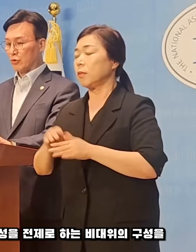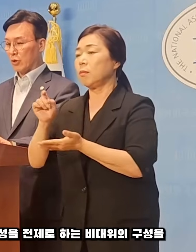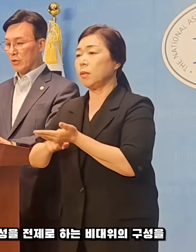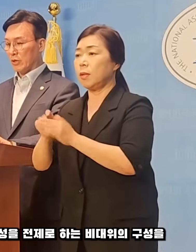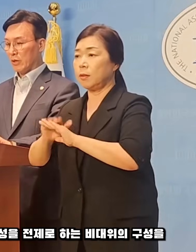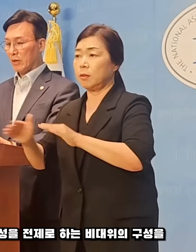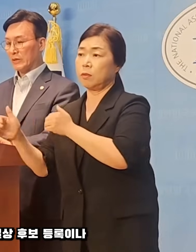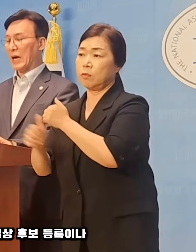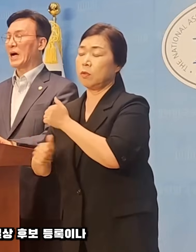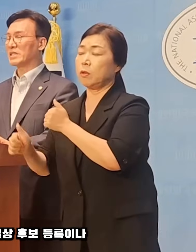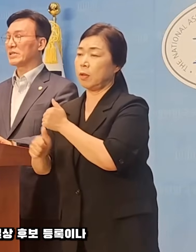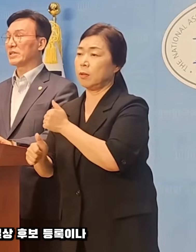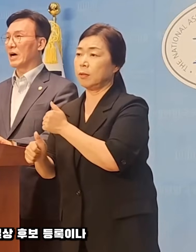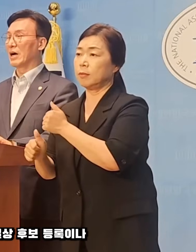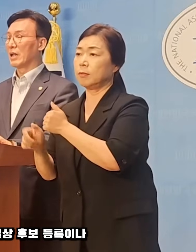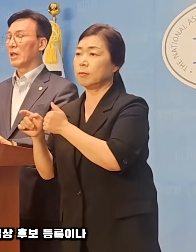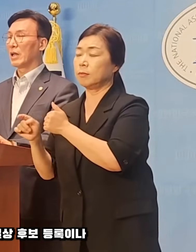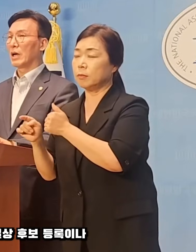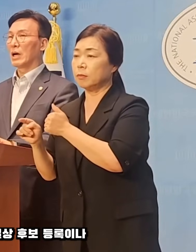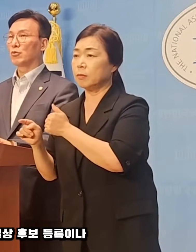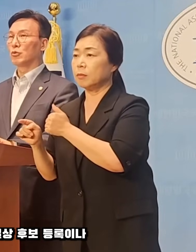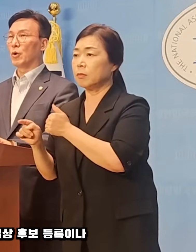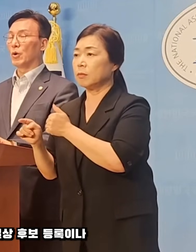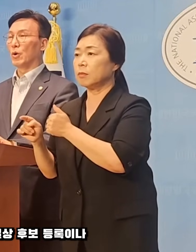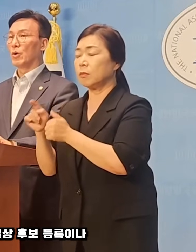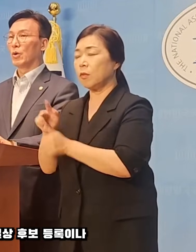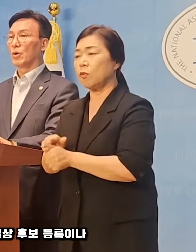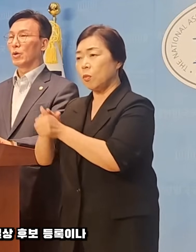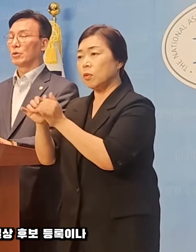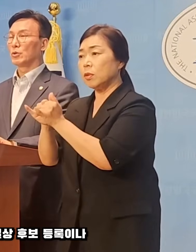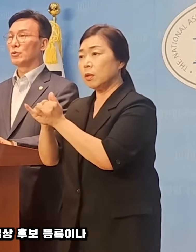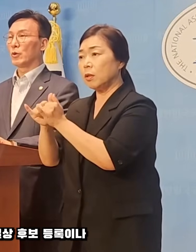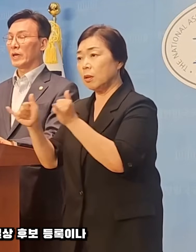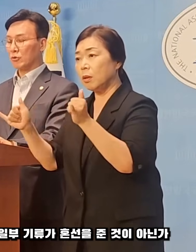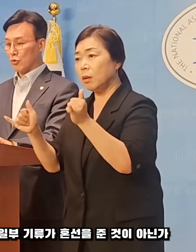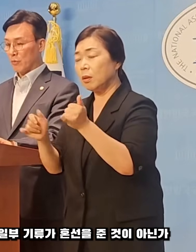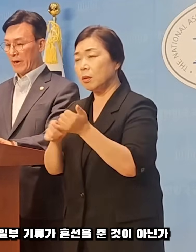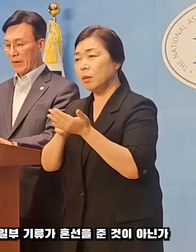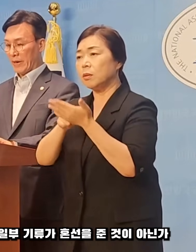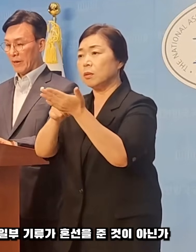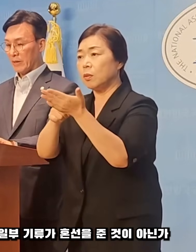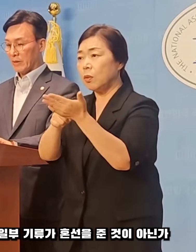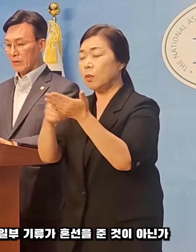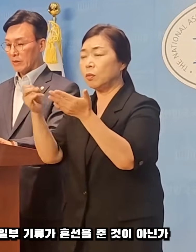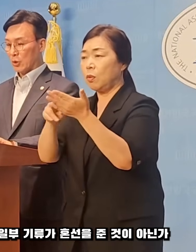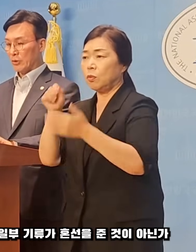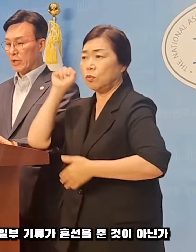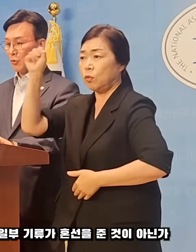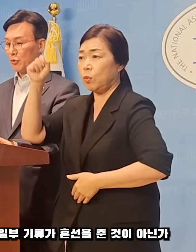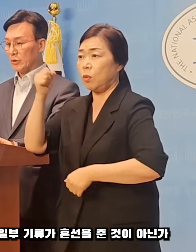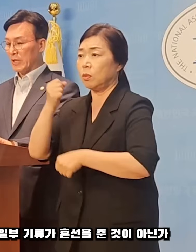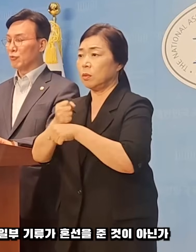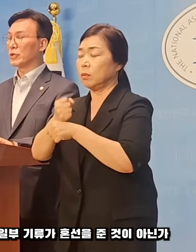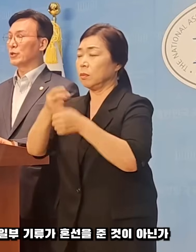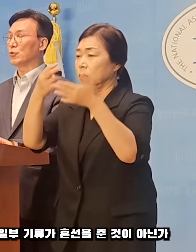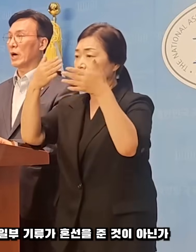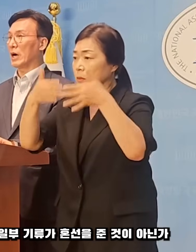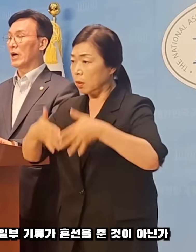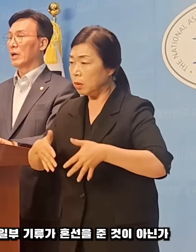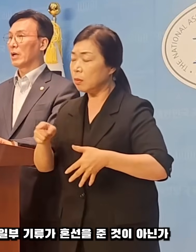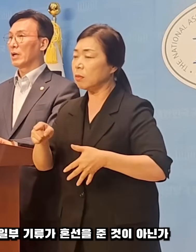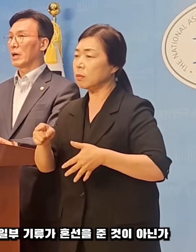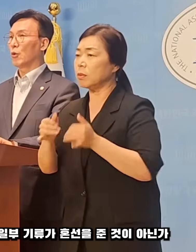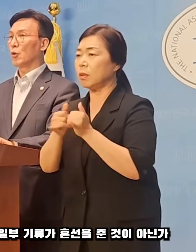비대위의 구성을 사실상 후보 등록이나 출마에 전제로 보는 일부